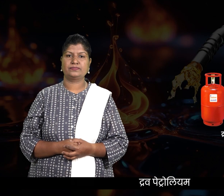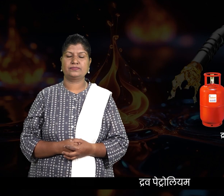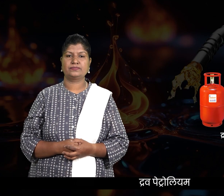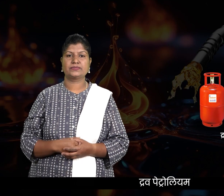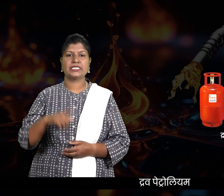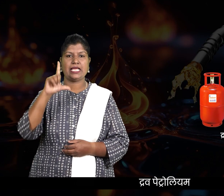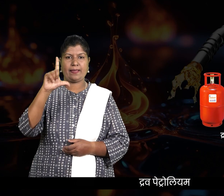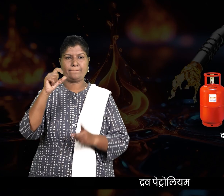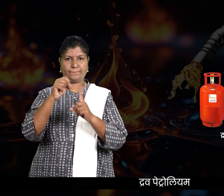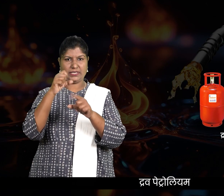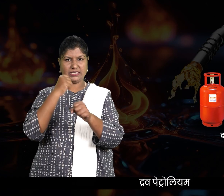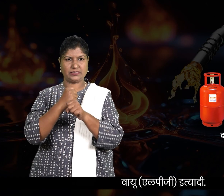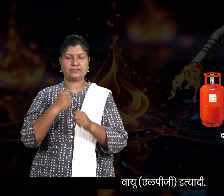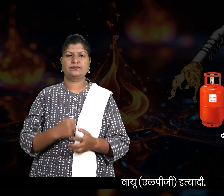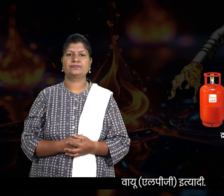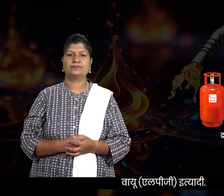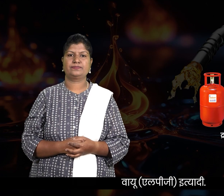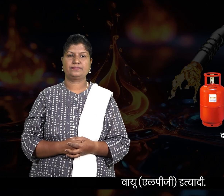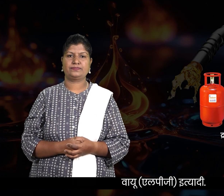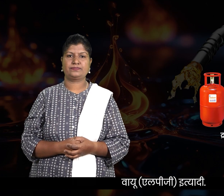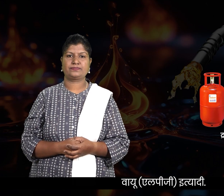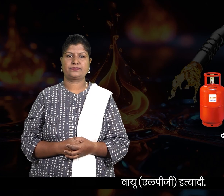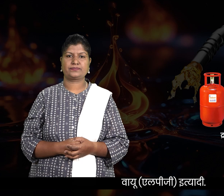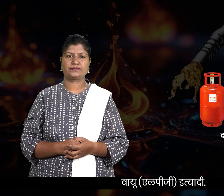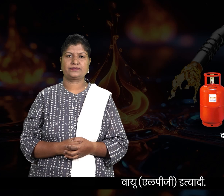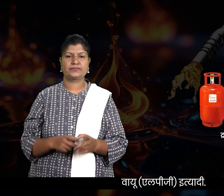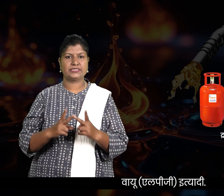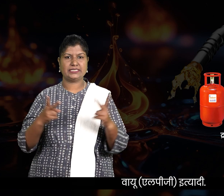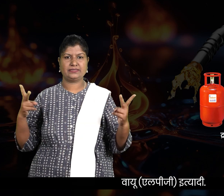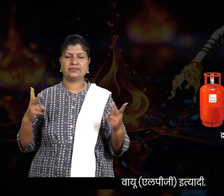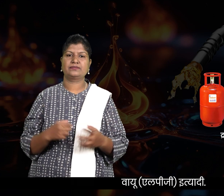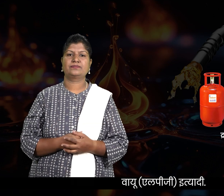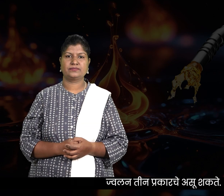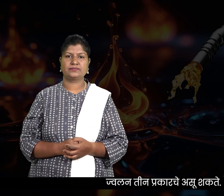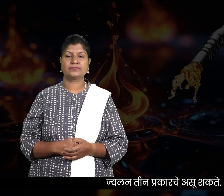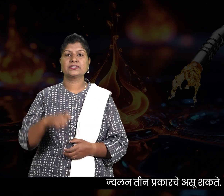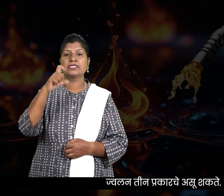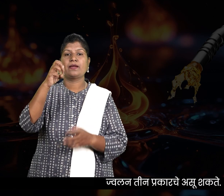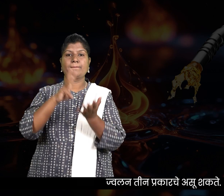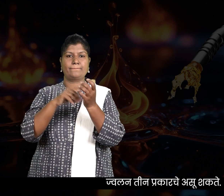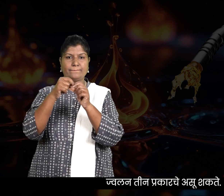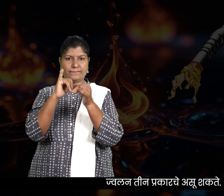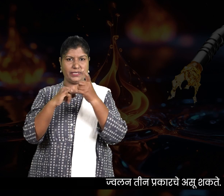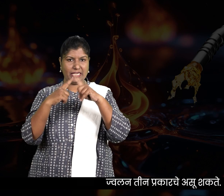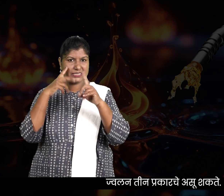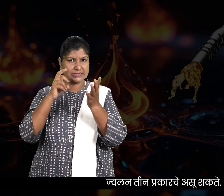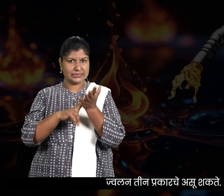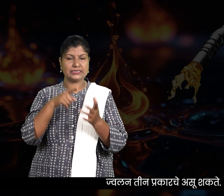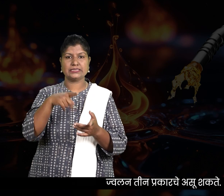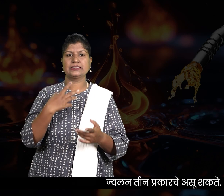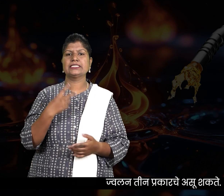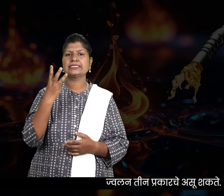द्रव पेट्रोलियम वायू, LPG इत्यादी. ज्वलन 3 प्रकारचे असू